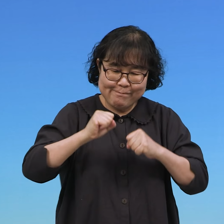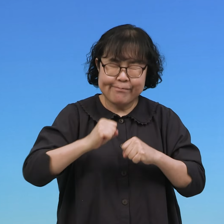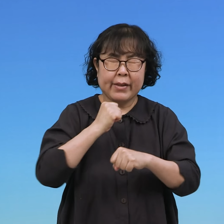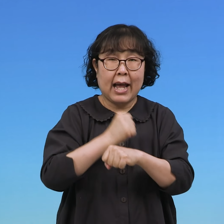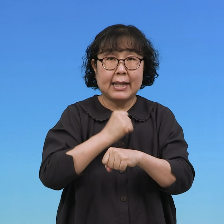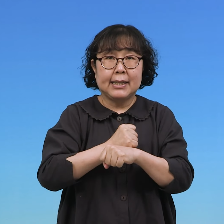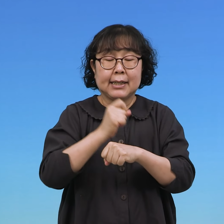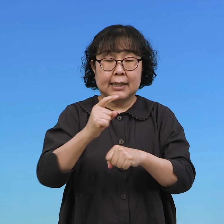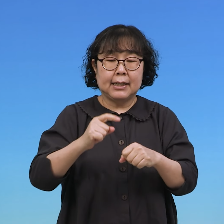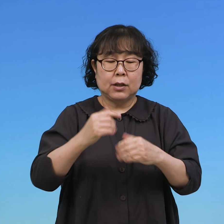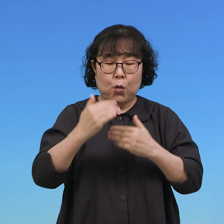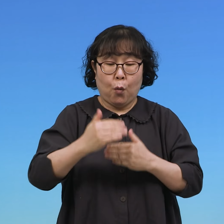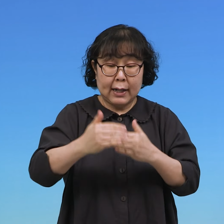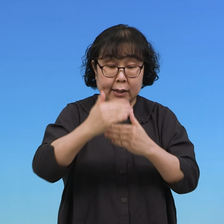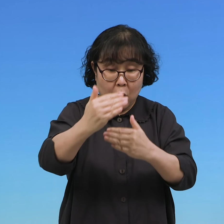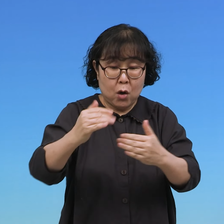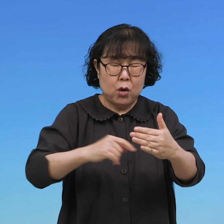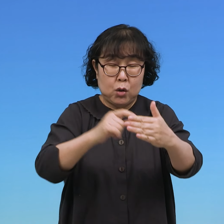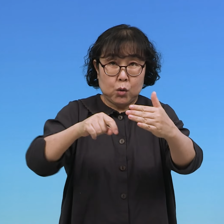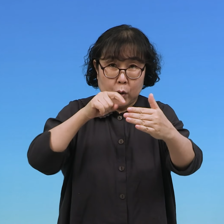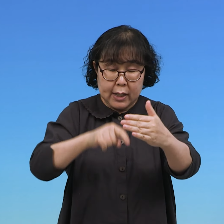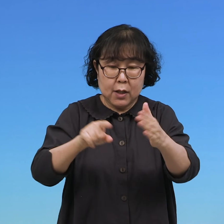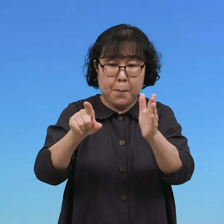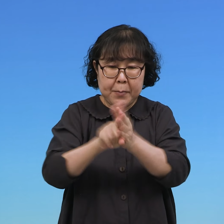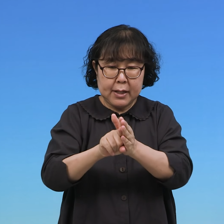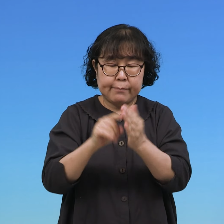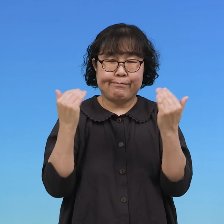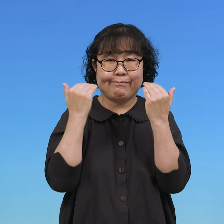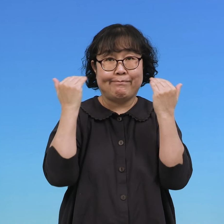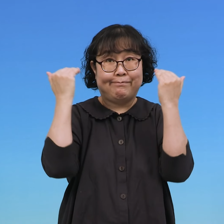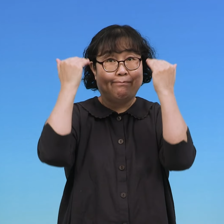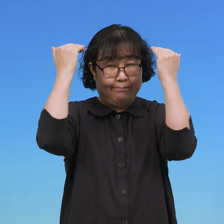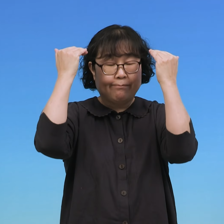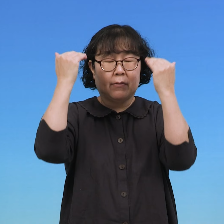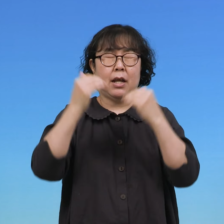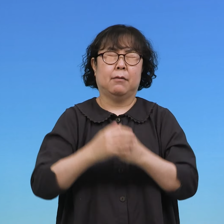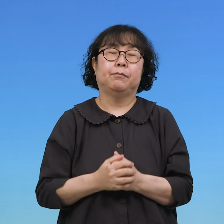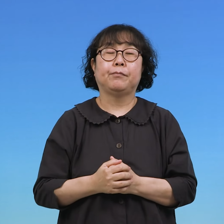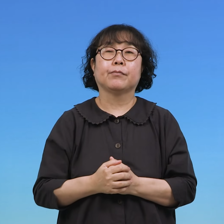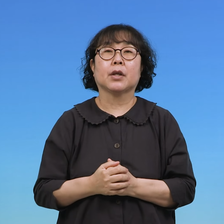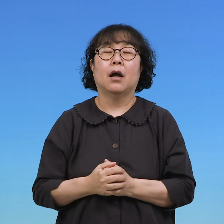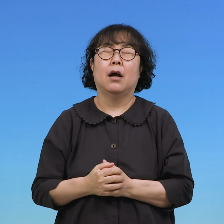그 속에서 믿음이 자라고 믿음이 전수된다는 사실이에요.